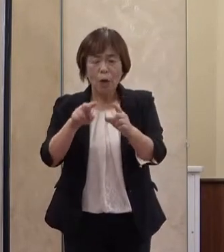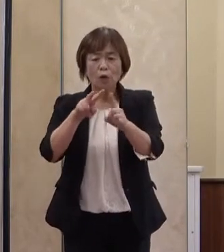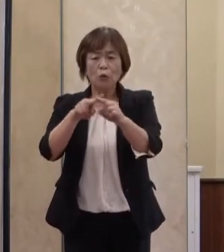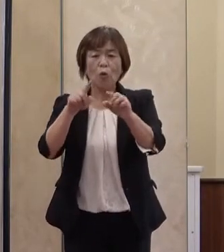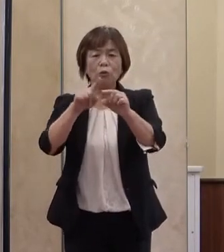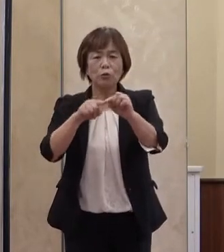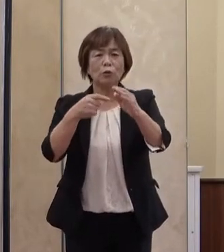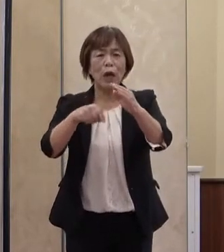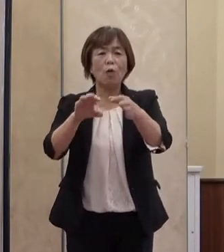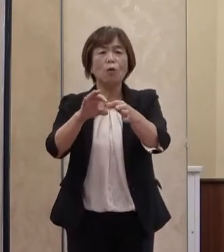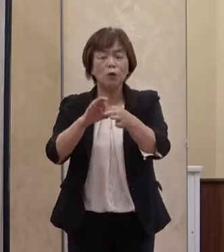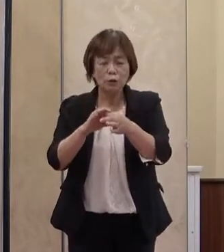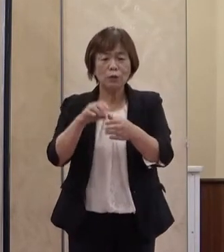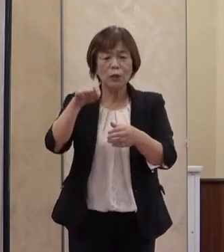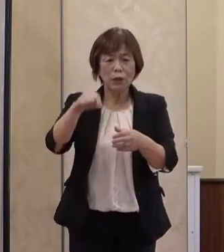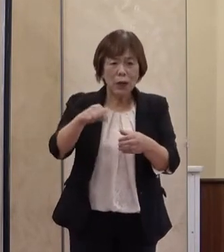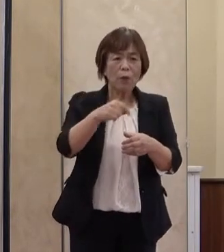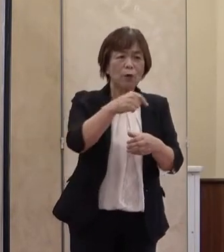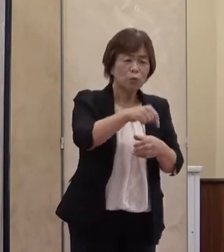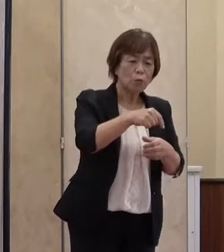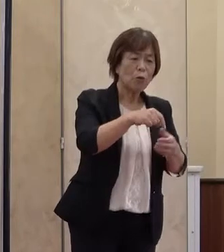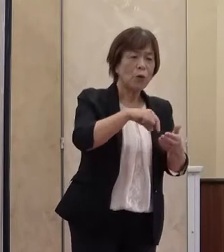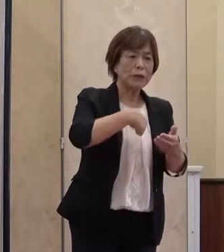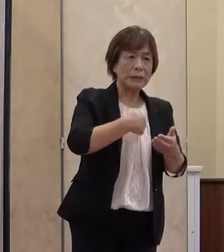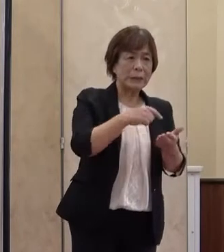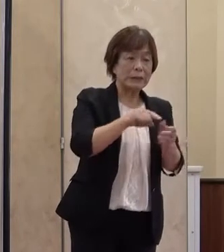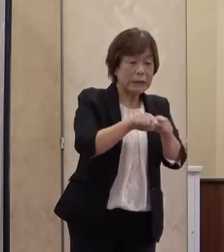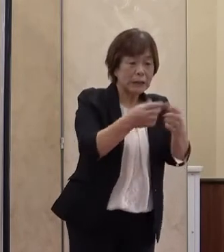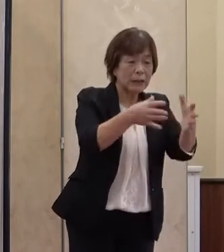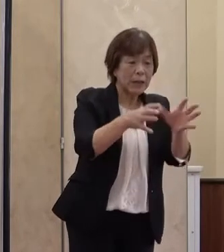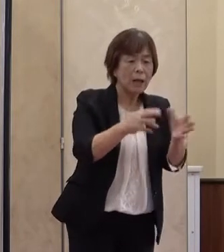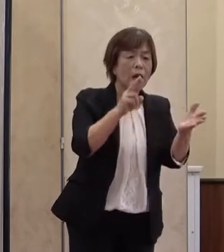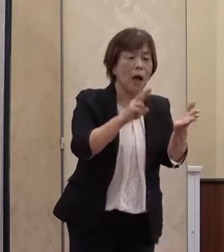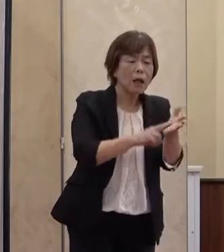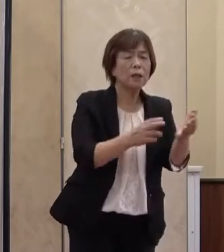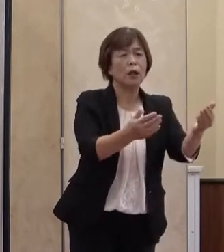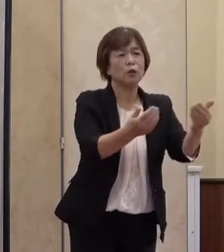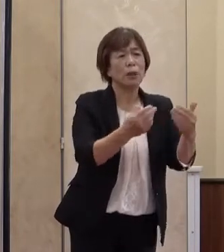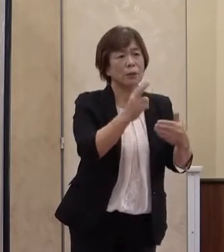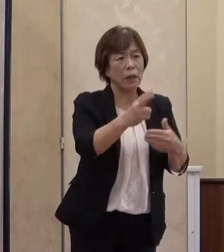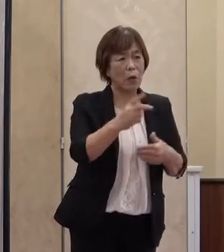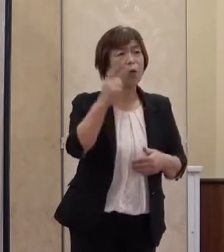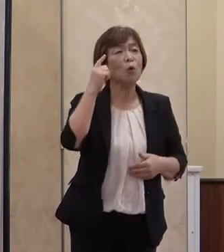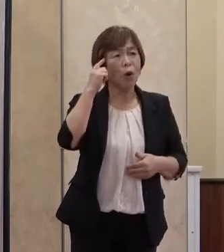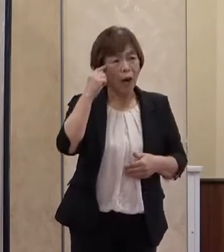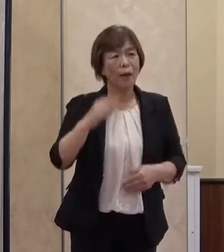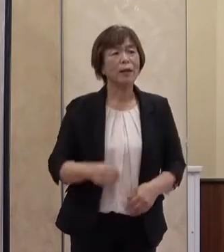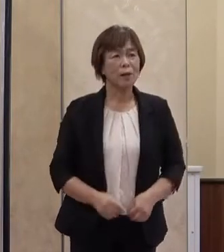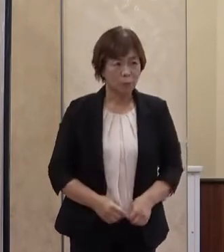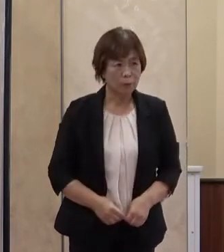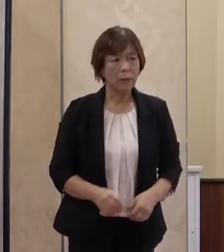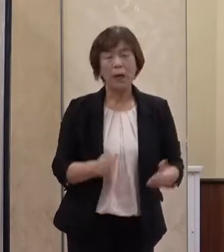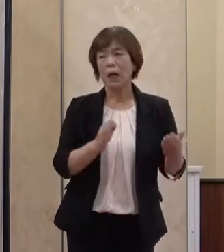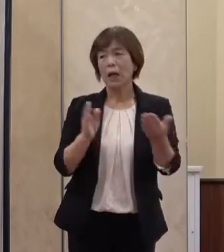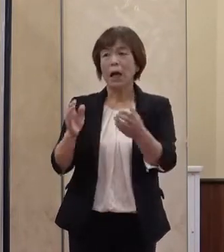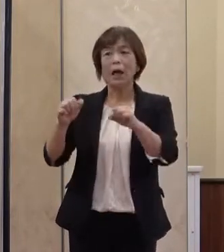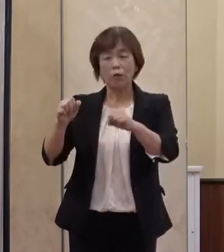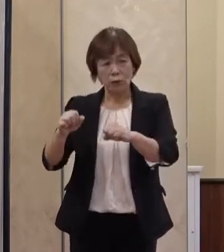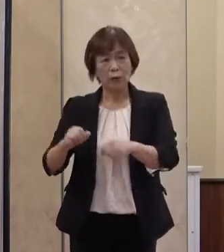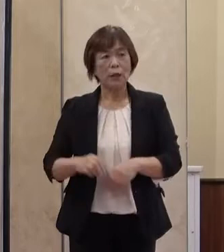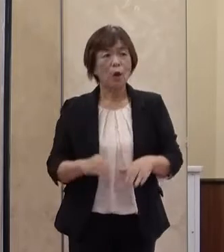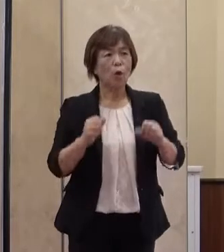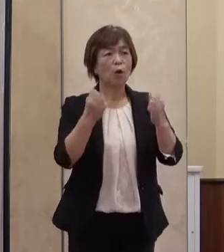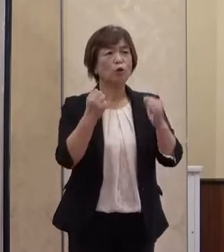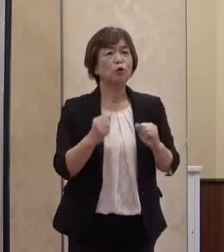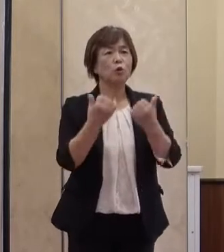判断するということがあるべき姿じゃないかなというふうには思います。 ちょっと確認ですけれども、今回の住民説明